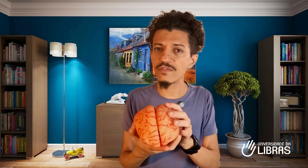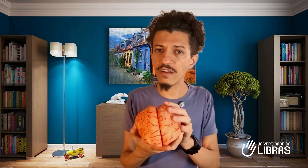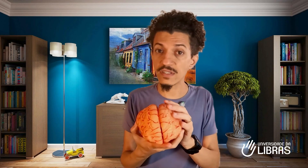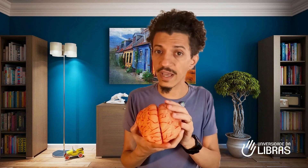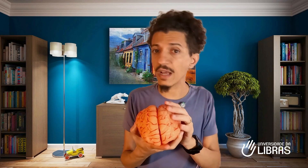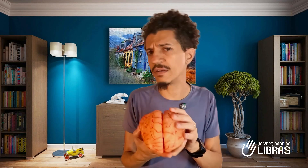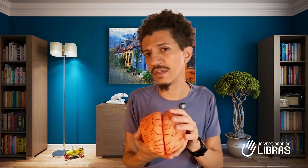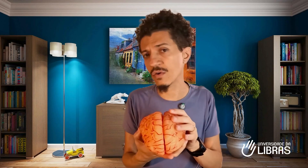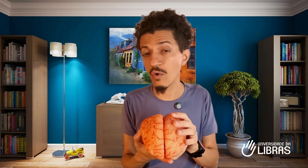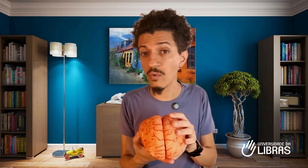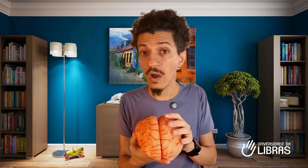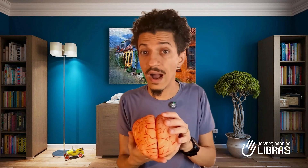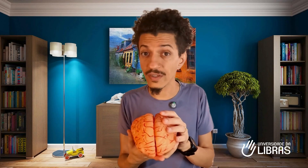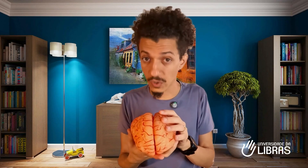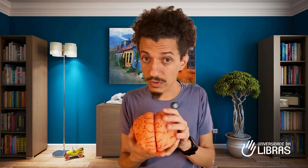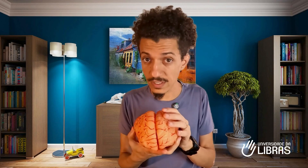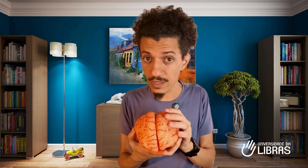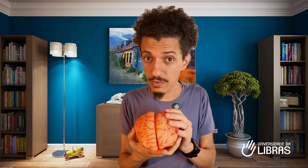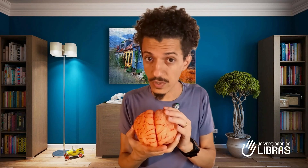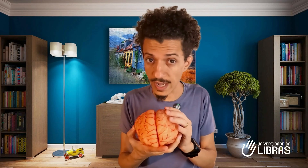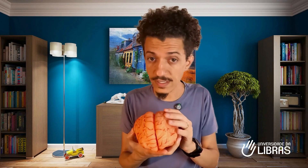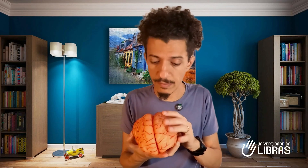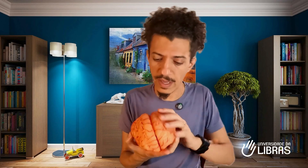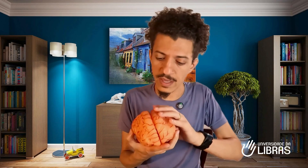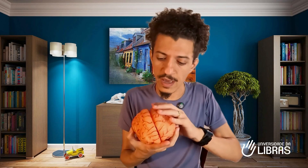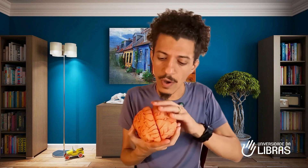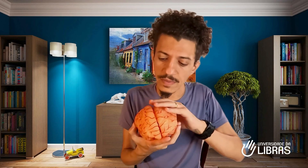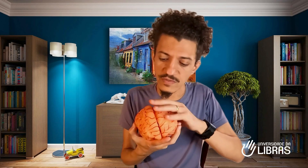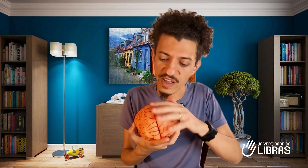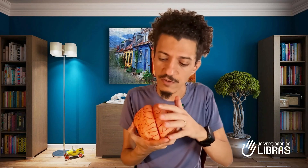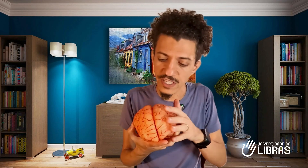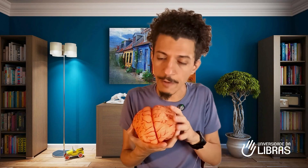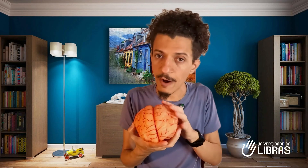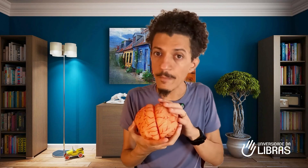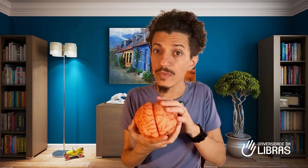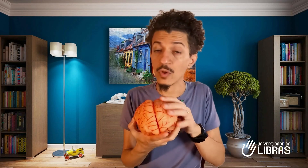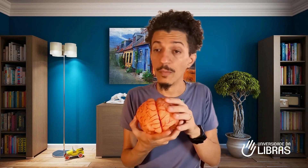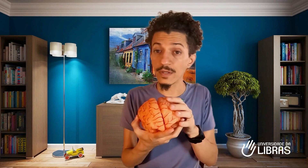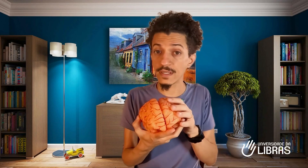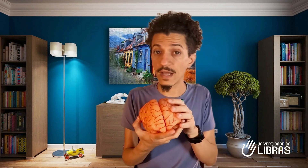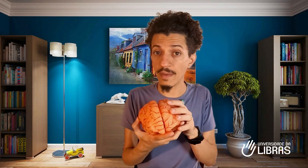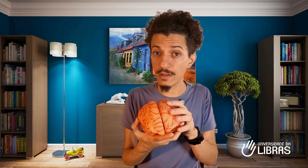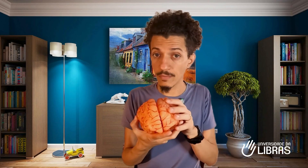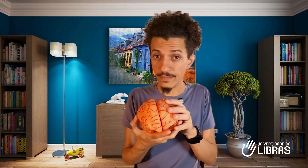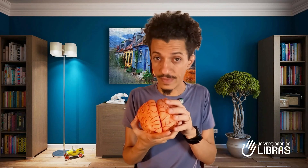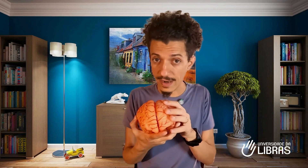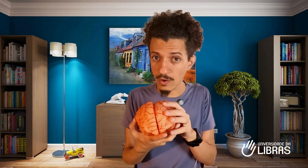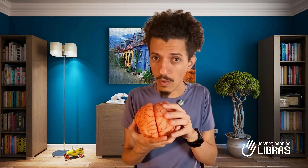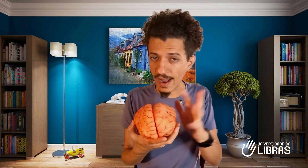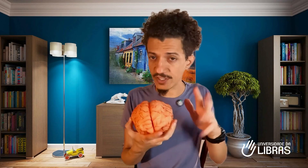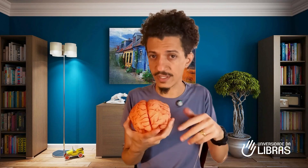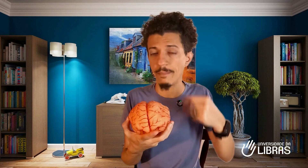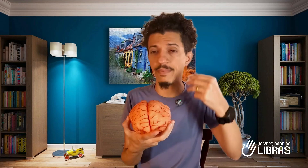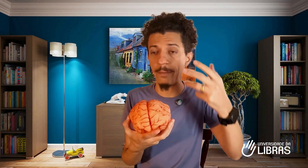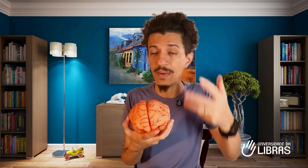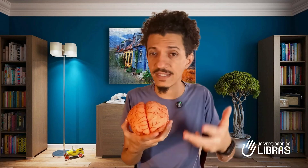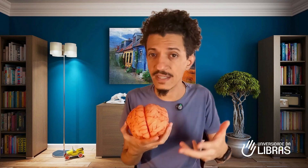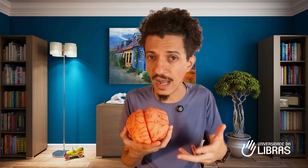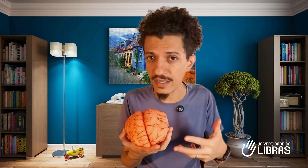do hemisfério esquerdo, assim como as outras línguas orais também, que é o hemisfério cerebral, do processamento da linguagem,